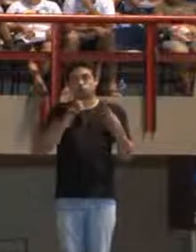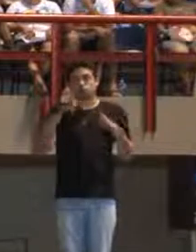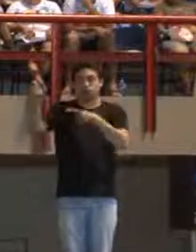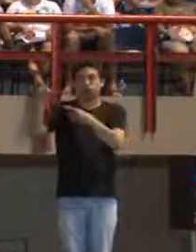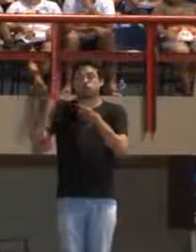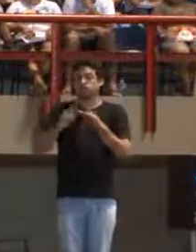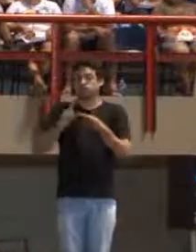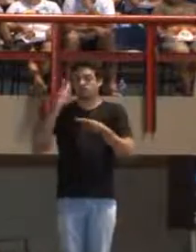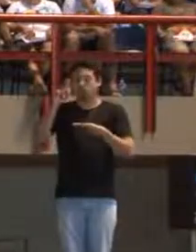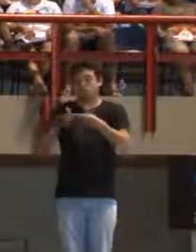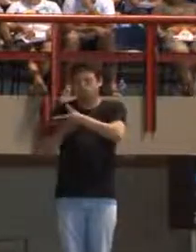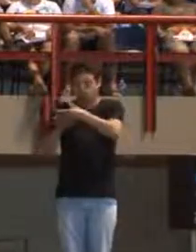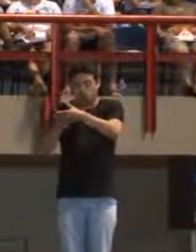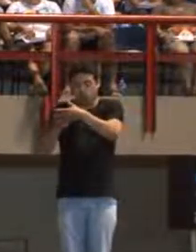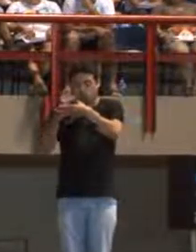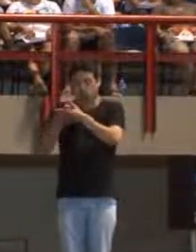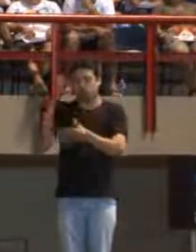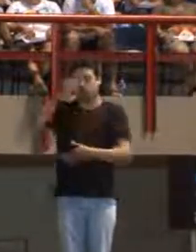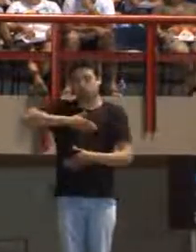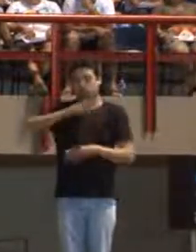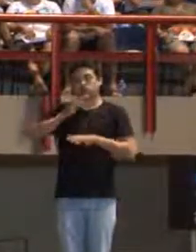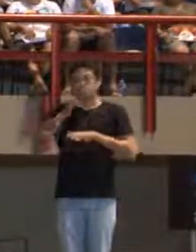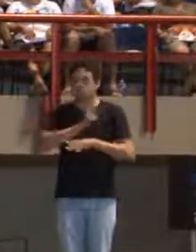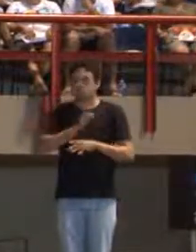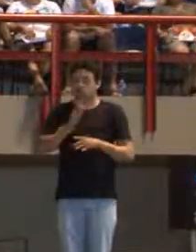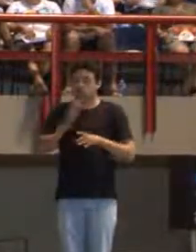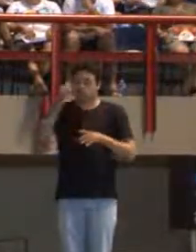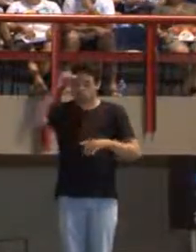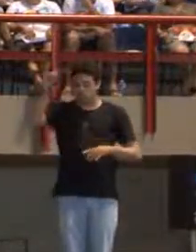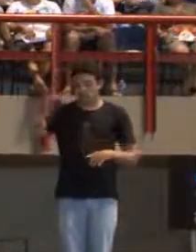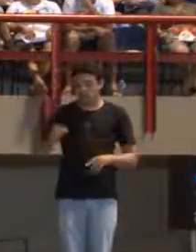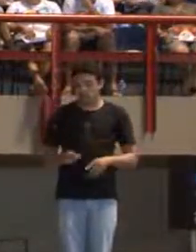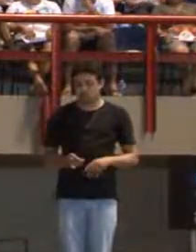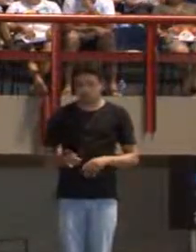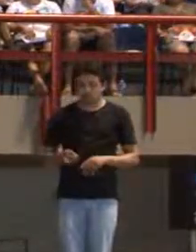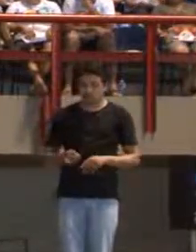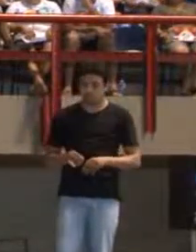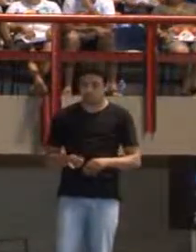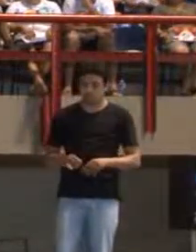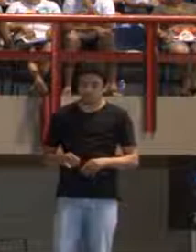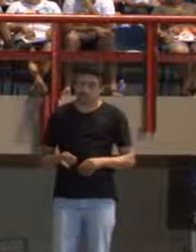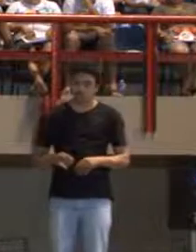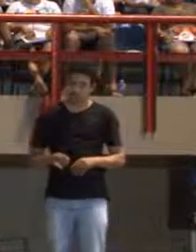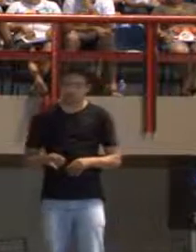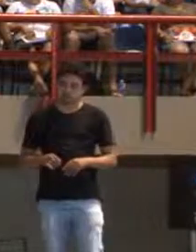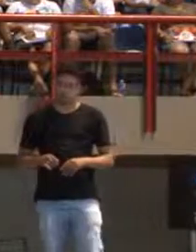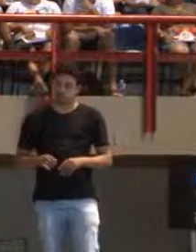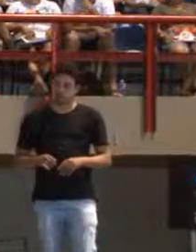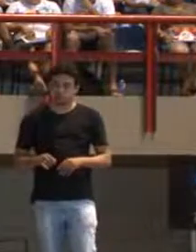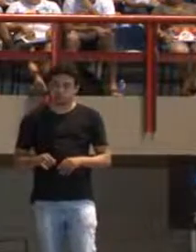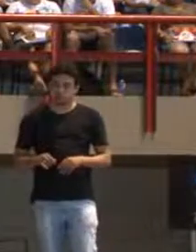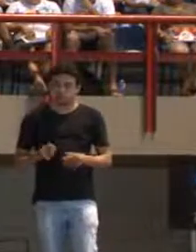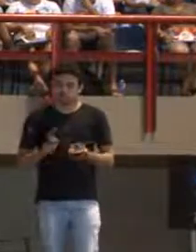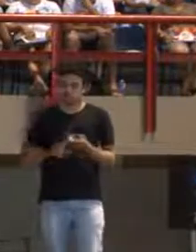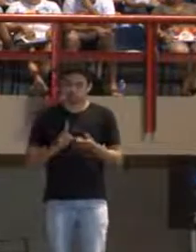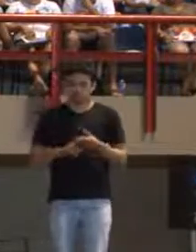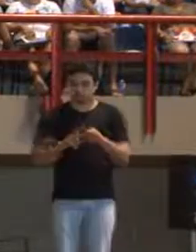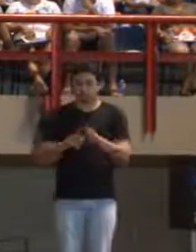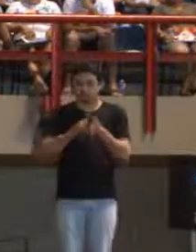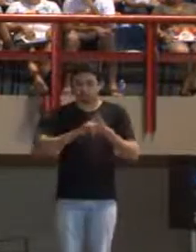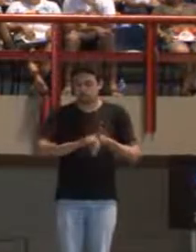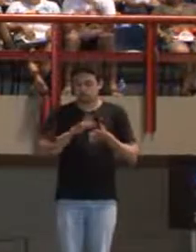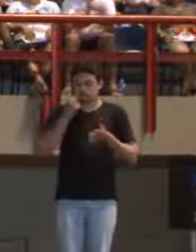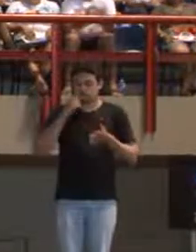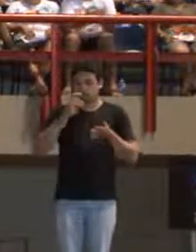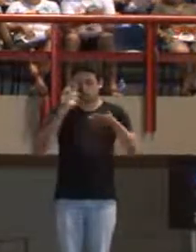e vai lutar de uma forma ou de outra por esse projeto. Bom, aqui já é o gabarito das questões, mas antes vamos resolver